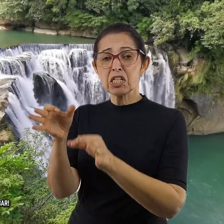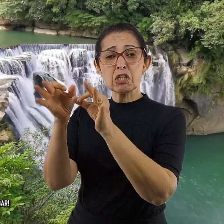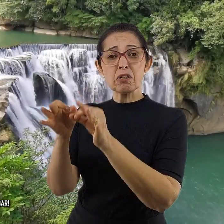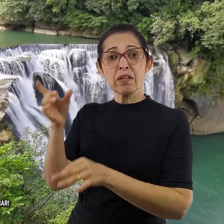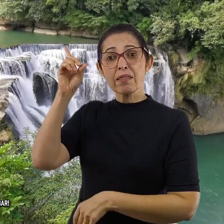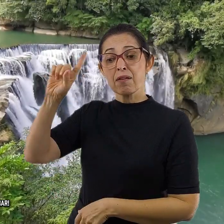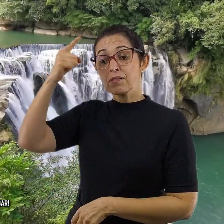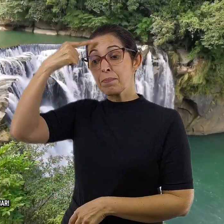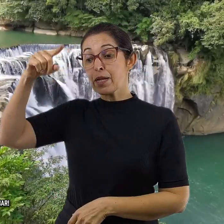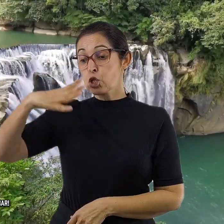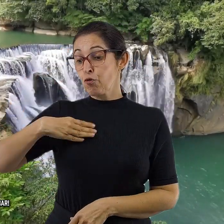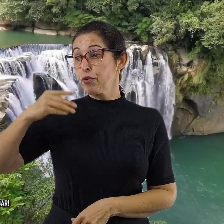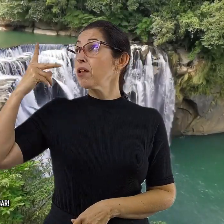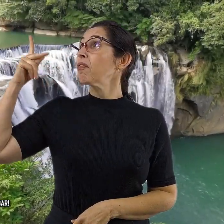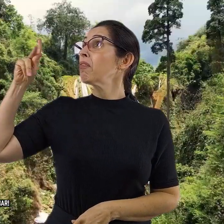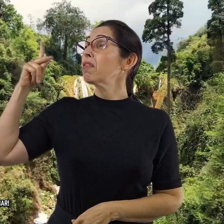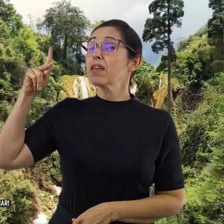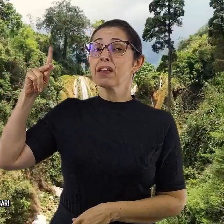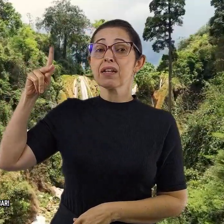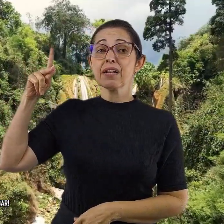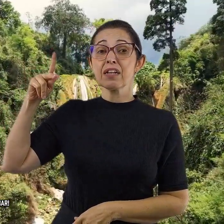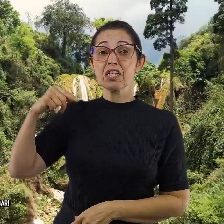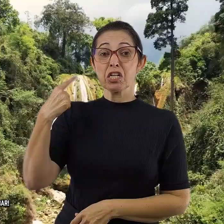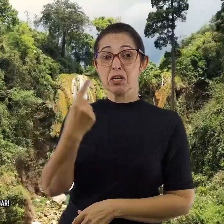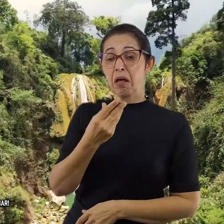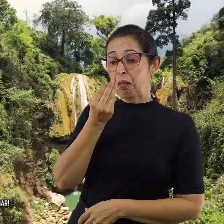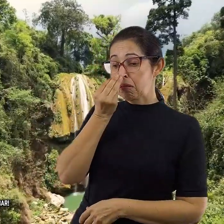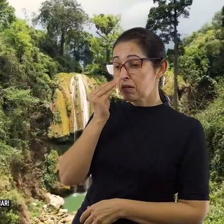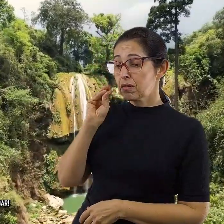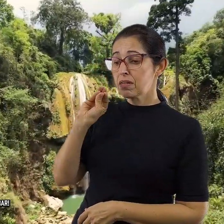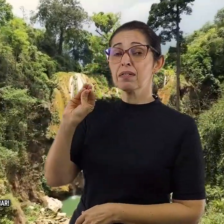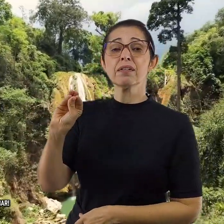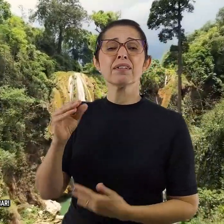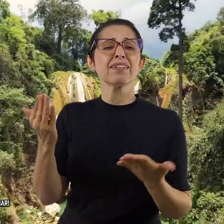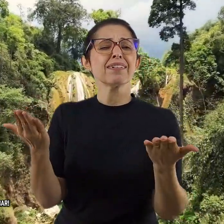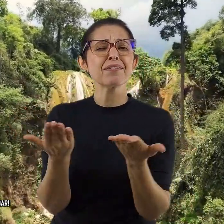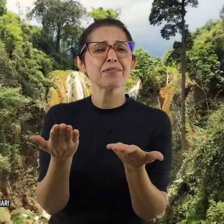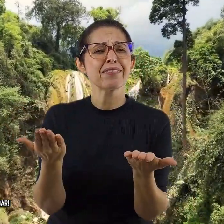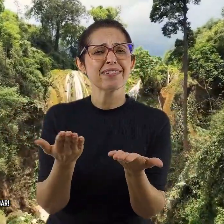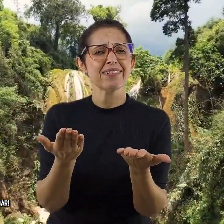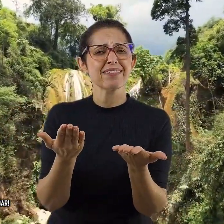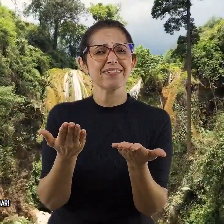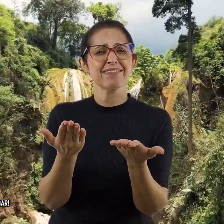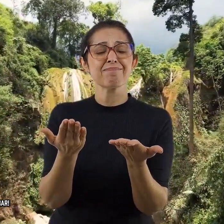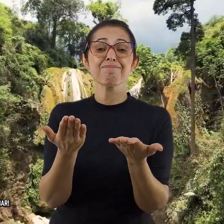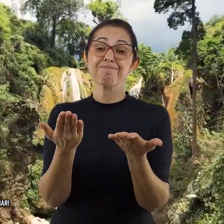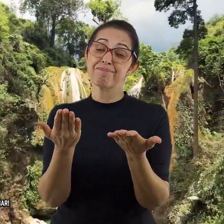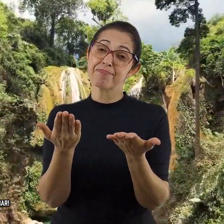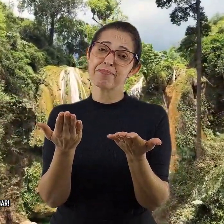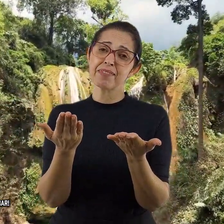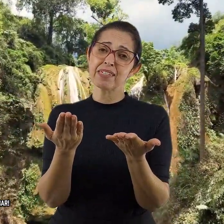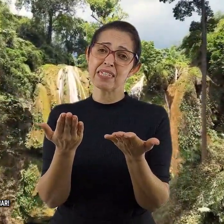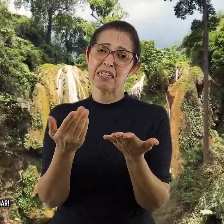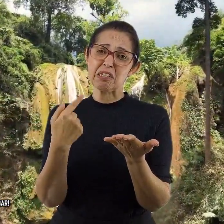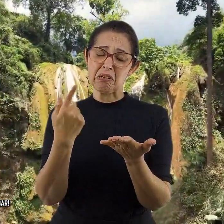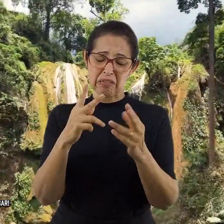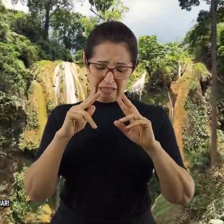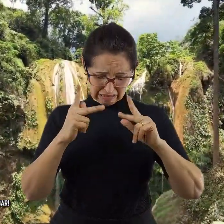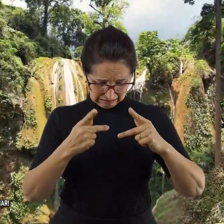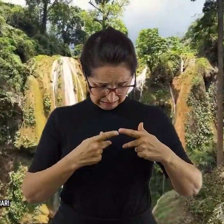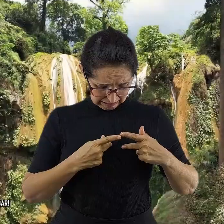Deus mandou o filho dele e nós rejeitamos o filho dele. E agora? Que